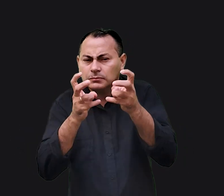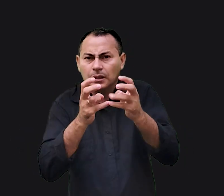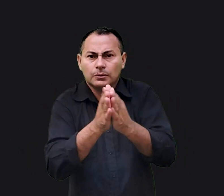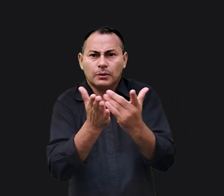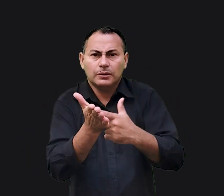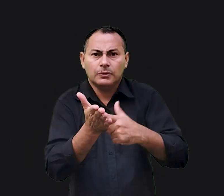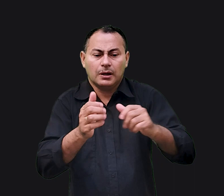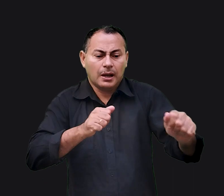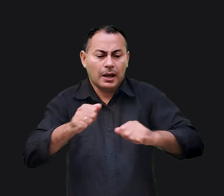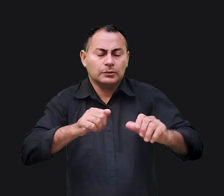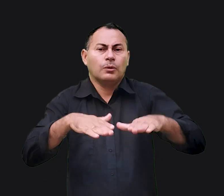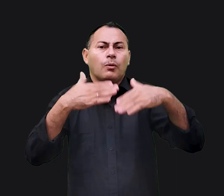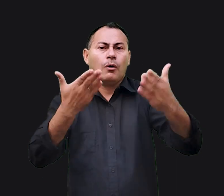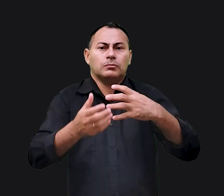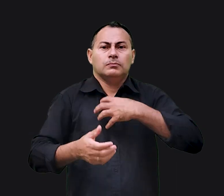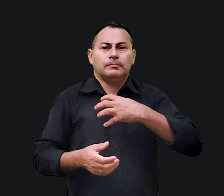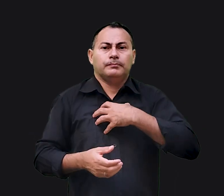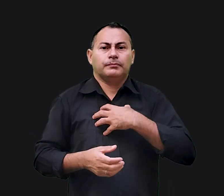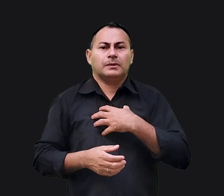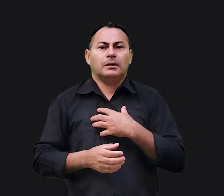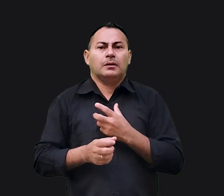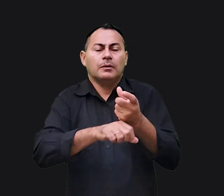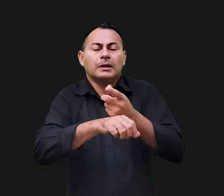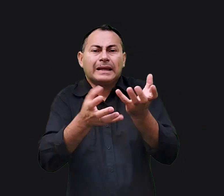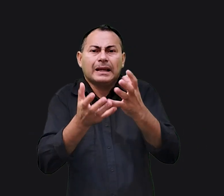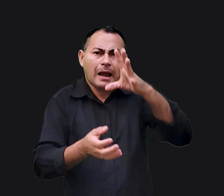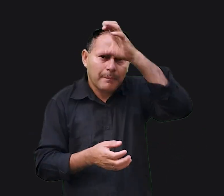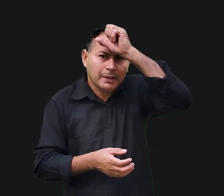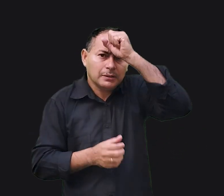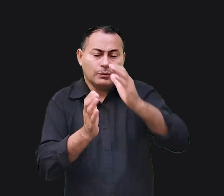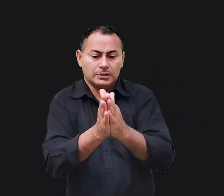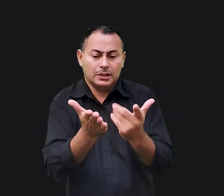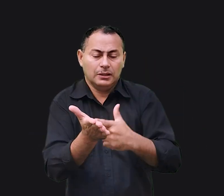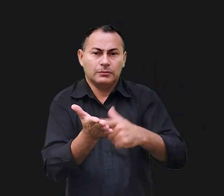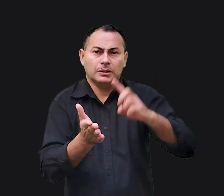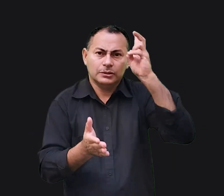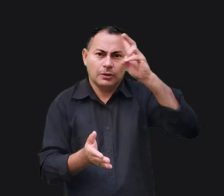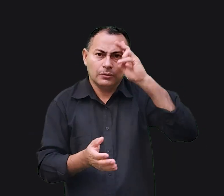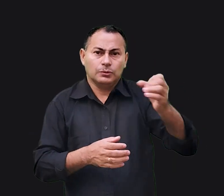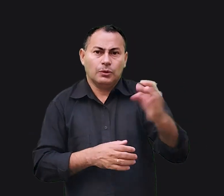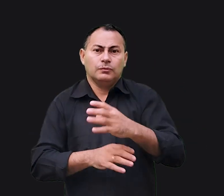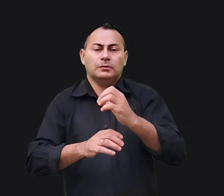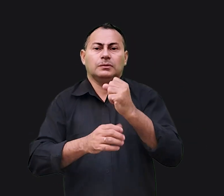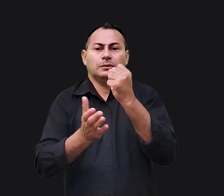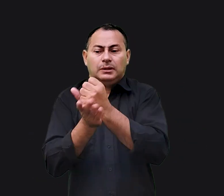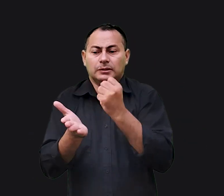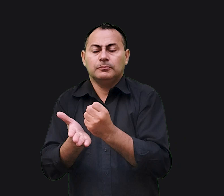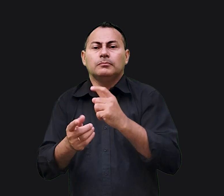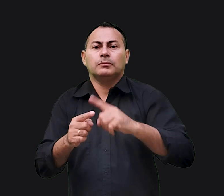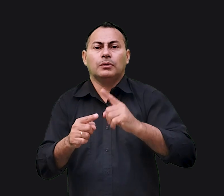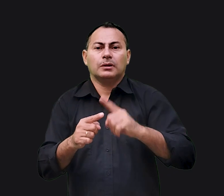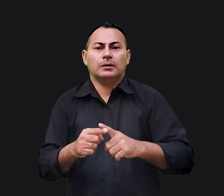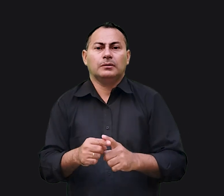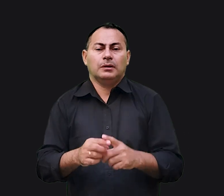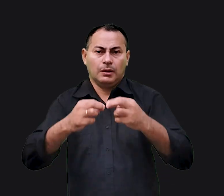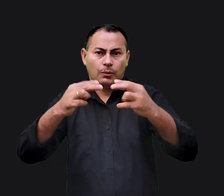livro de Atos quais eram os padrões e procure aprender com esse livro histórico do Novo Testamento, porque essas